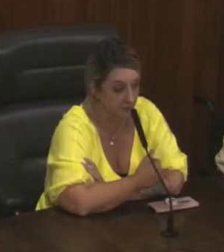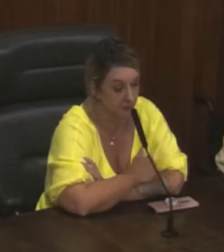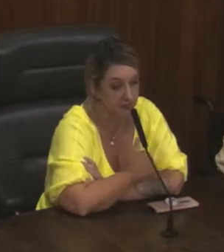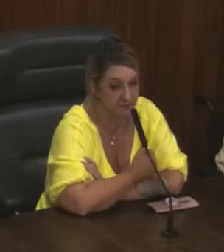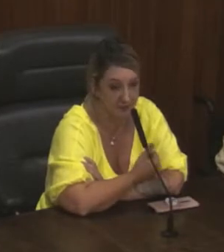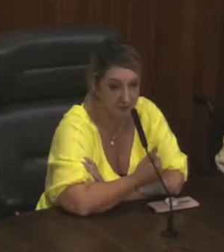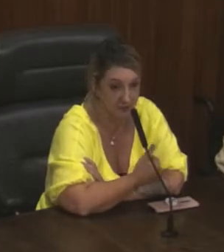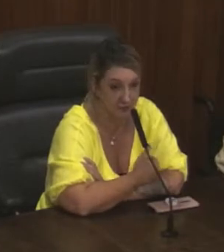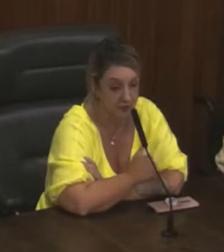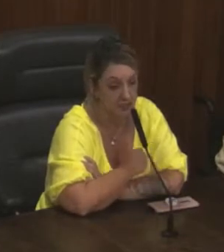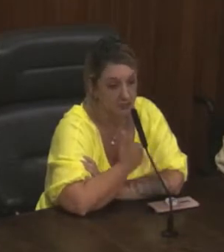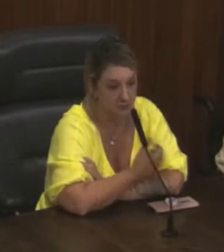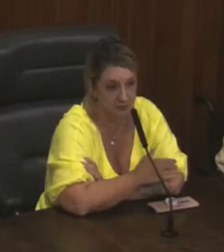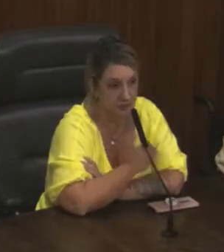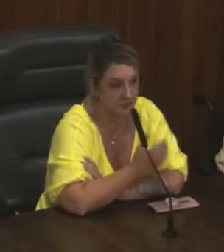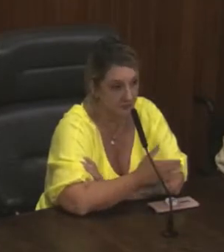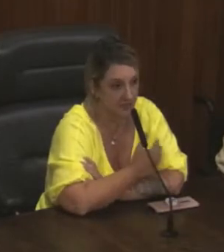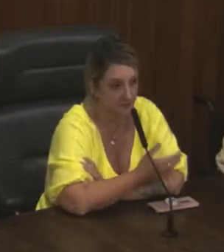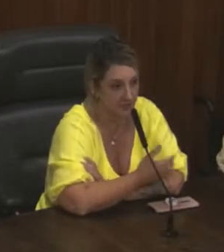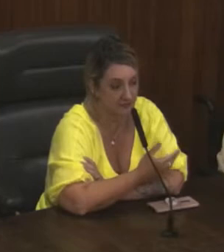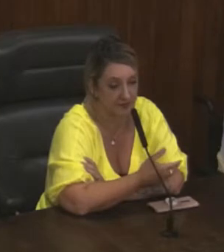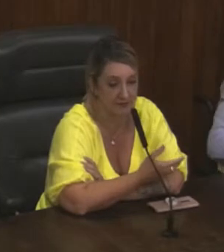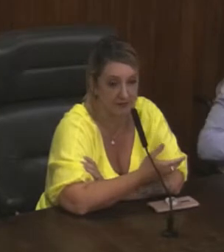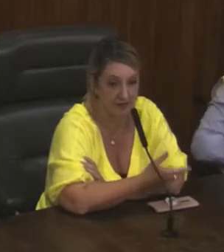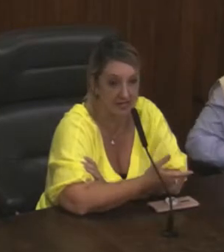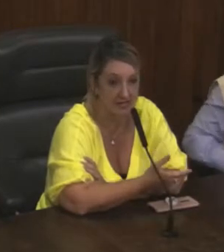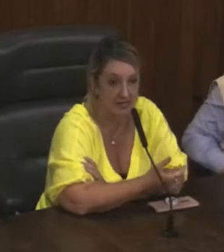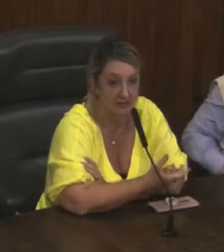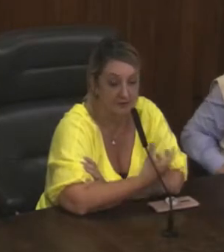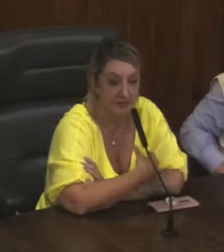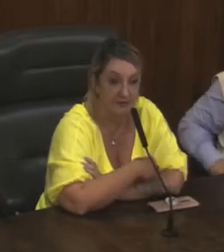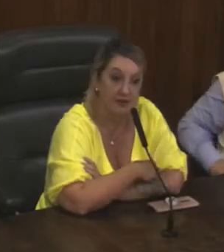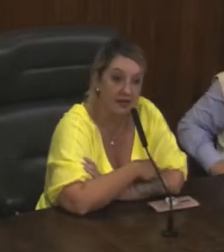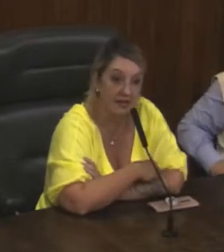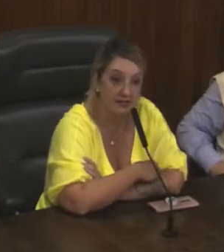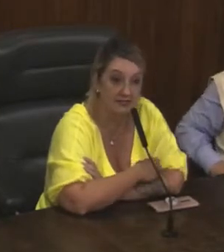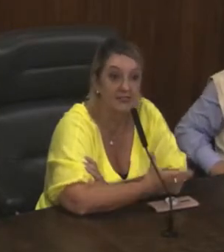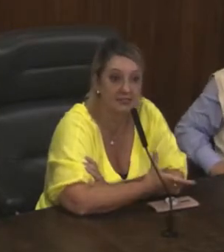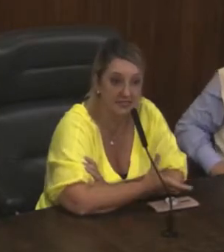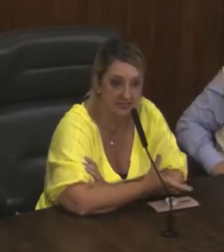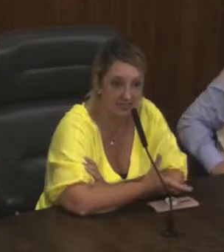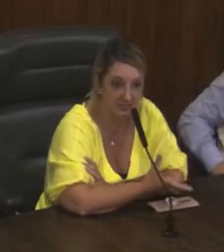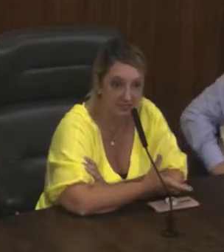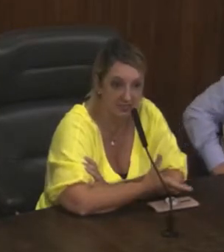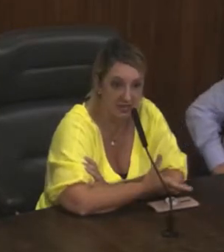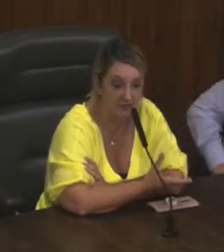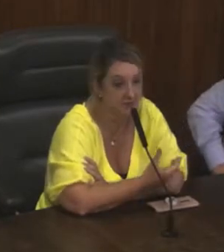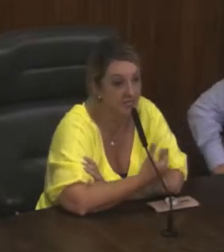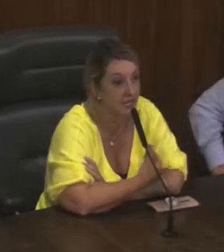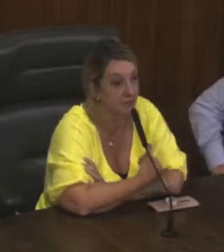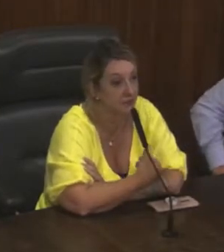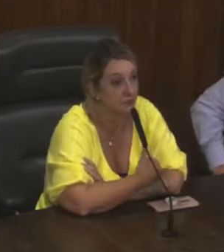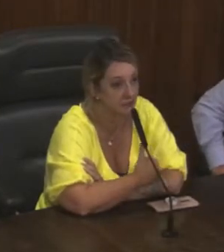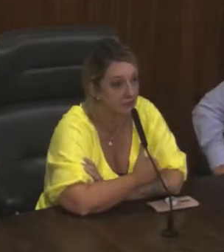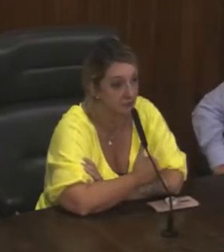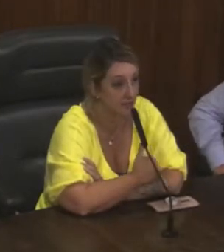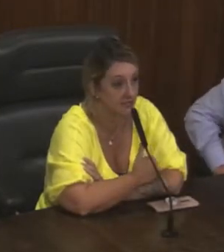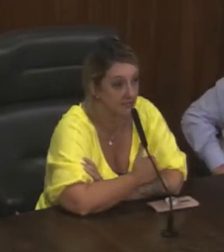quando você faz um grupo, todo mundo começa a falar, fica desinteressante. Aí você acaba não olhando mais e